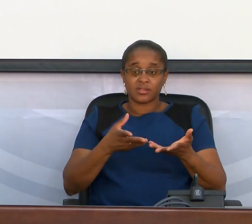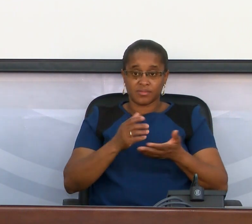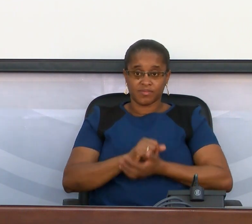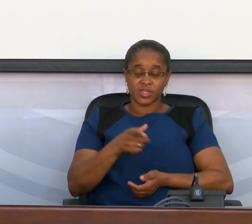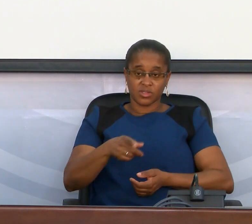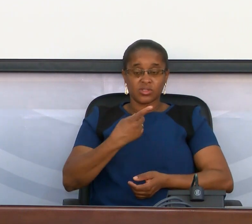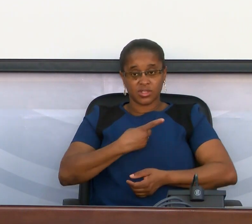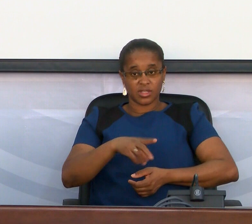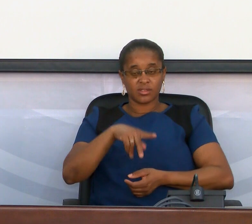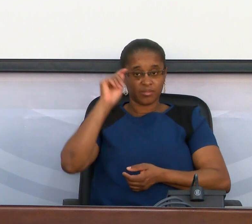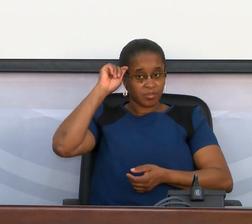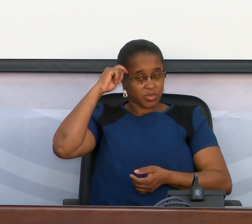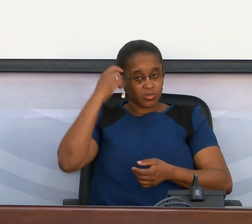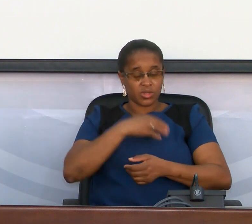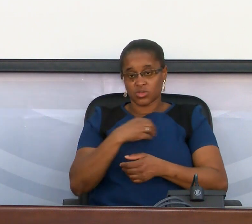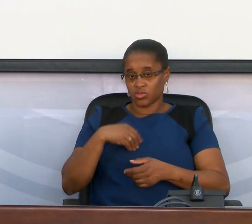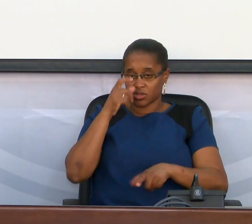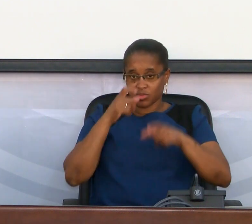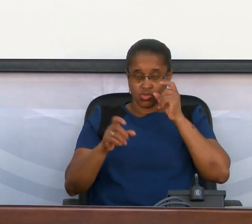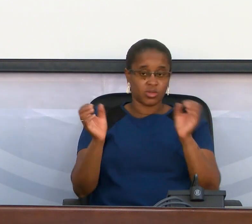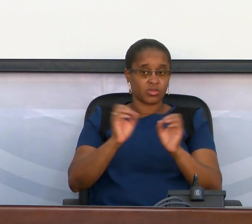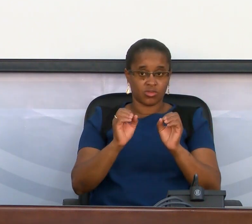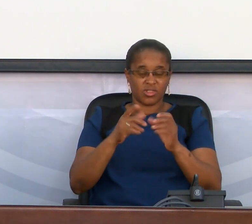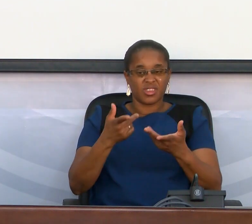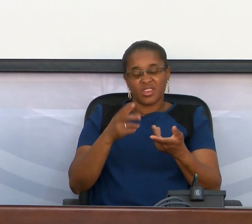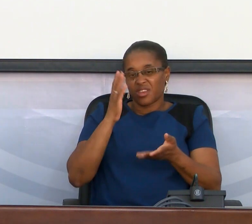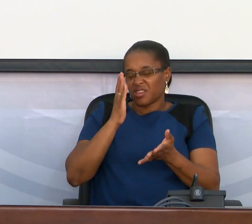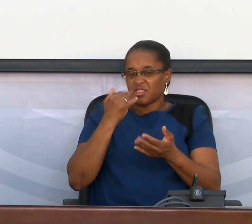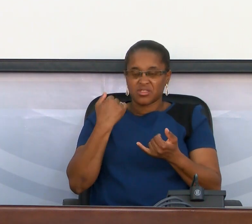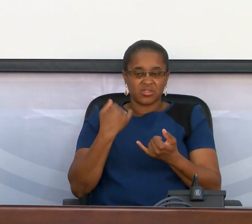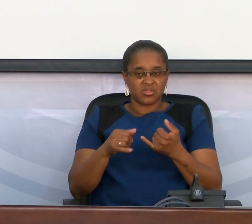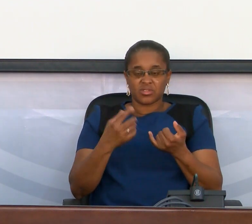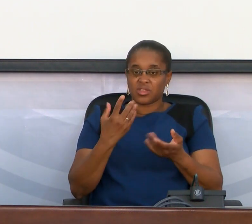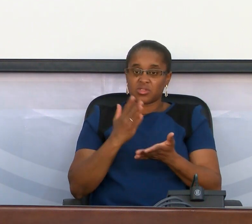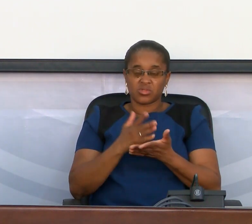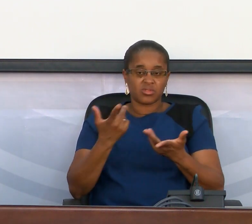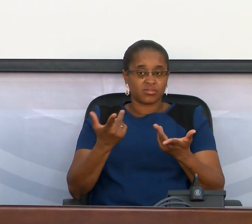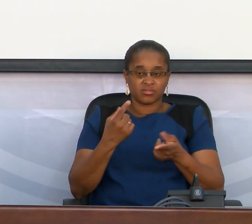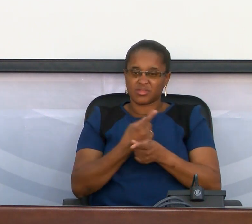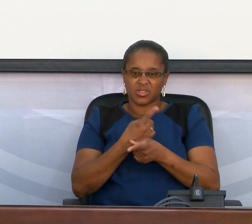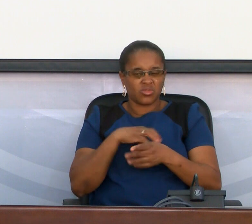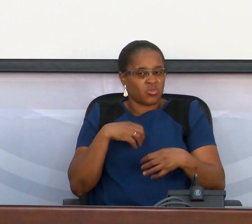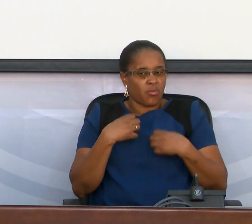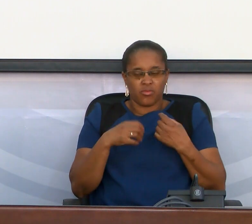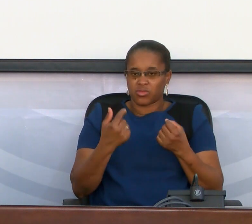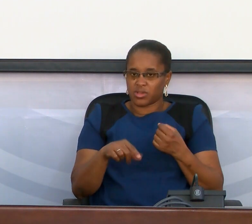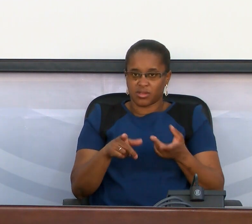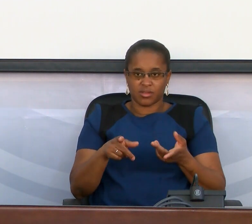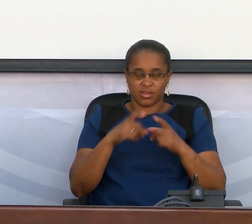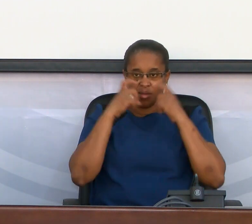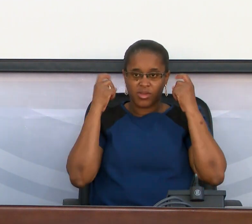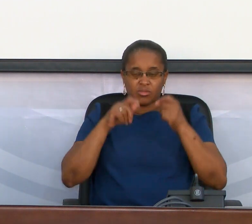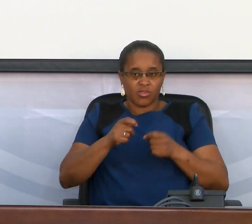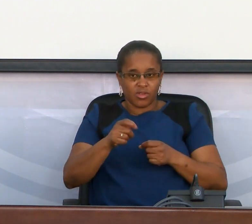isso será prejudicial para a saúde das pessoas. É apenas o incómodo que a máscara provoca. E relativamente ao doente